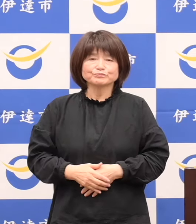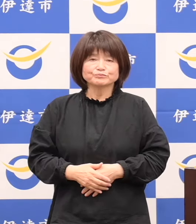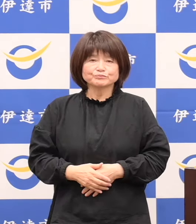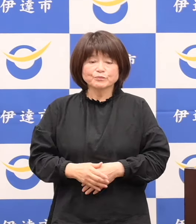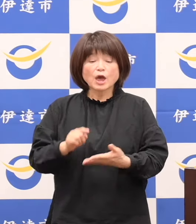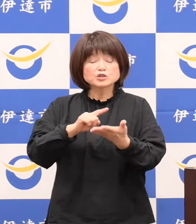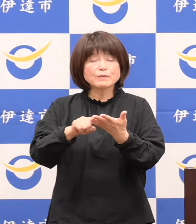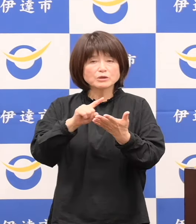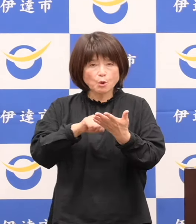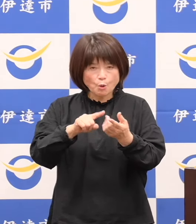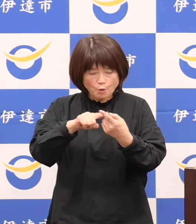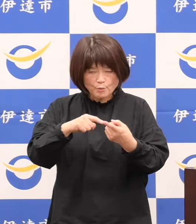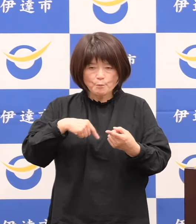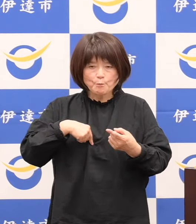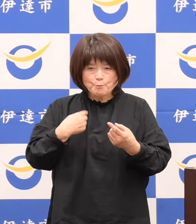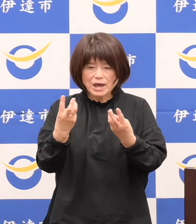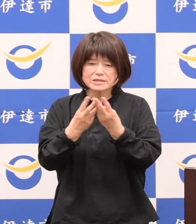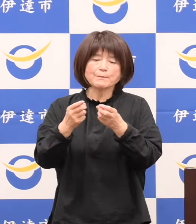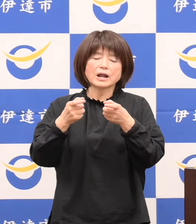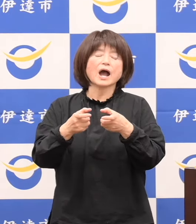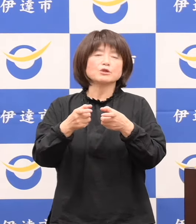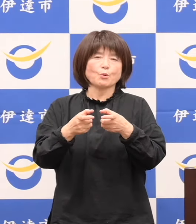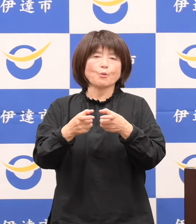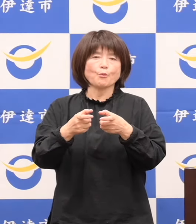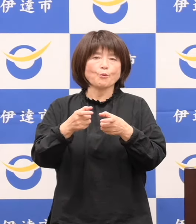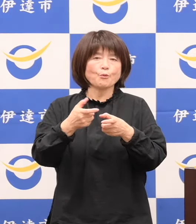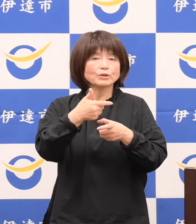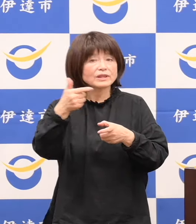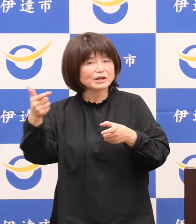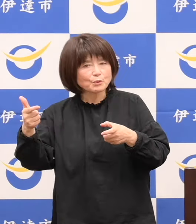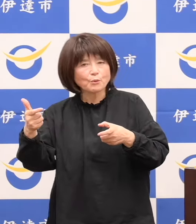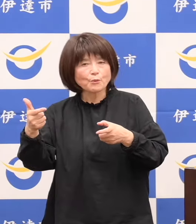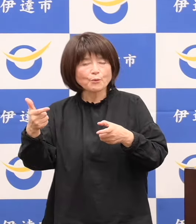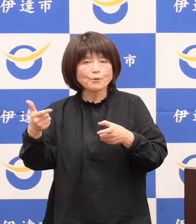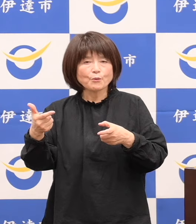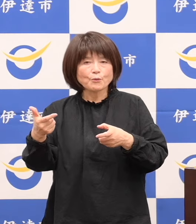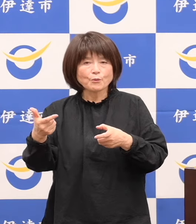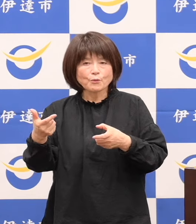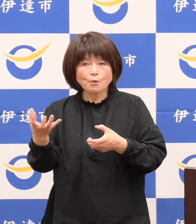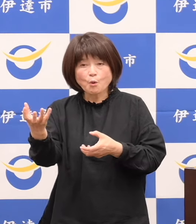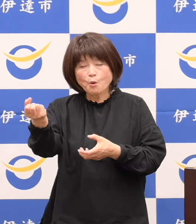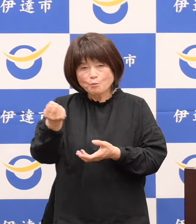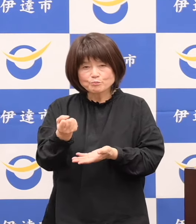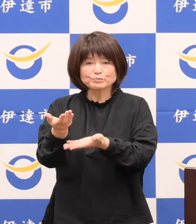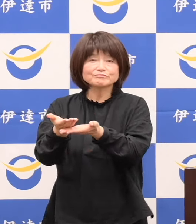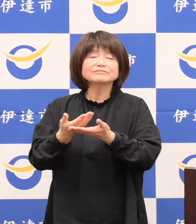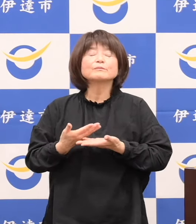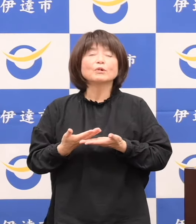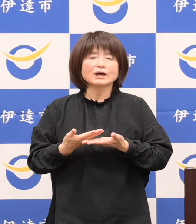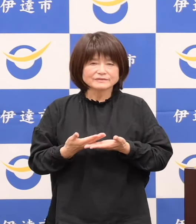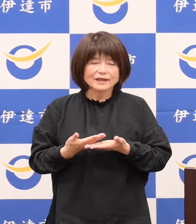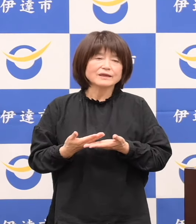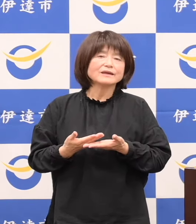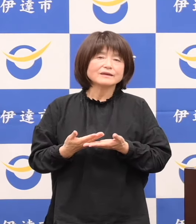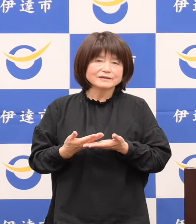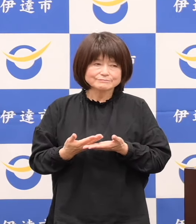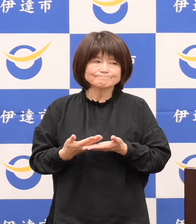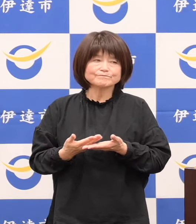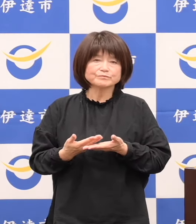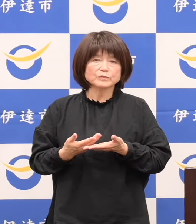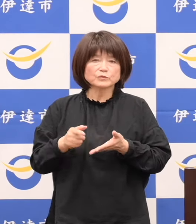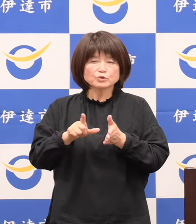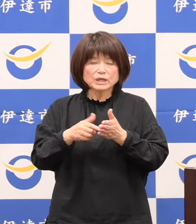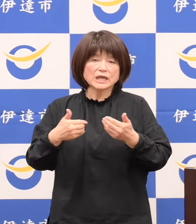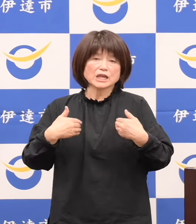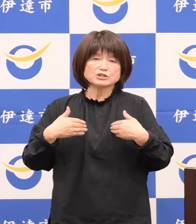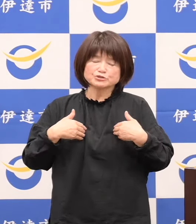スマートフォン、それからマイナンバーカード等々をご持参いただきたい。また確定申告に必要とな